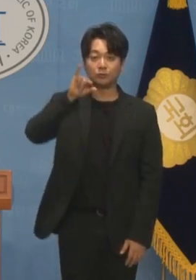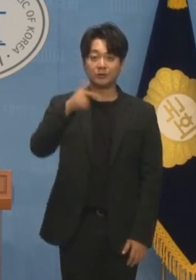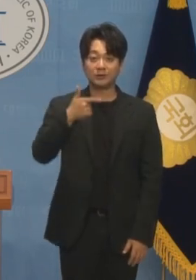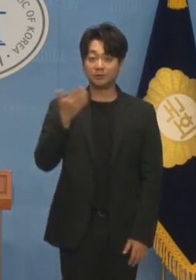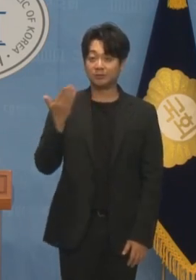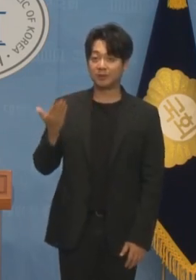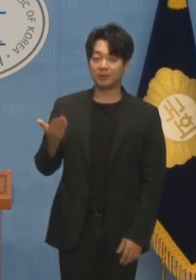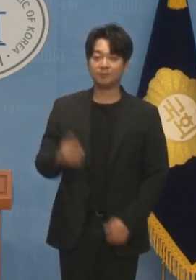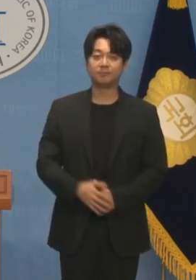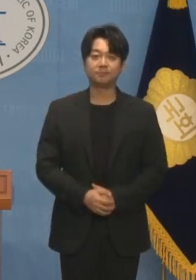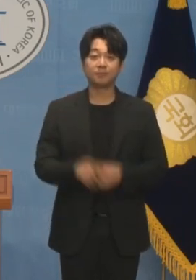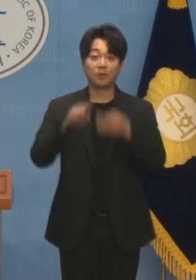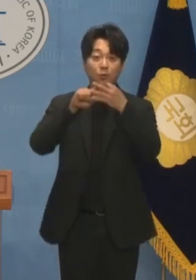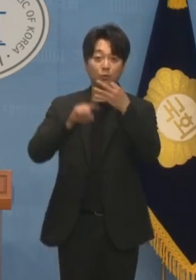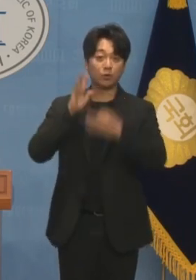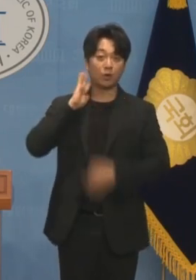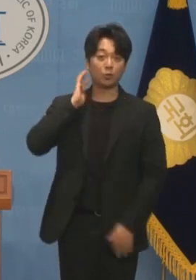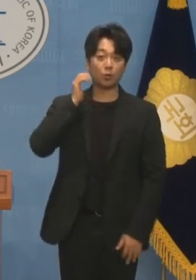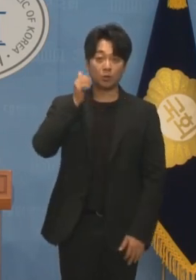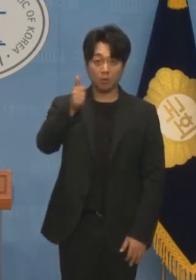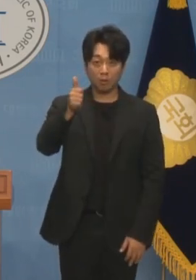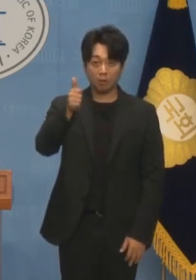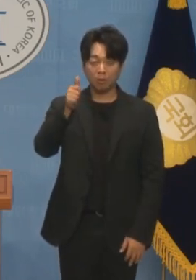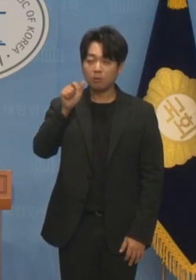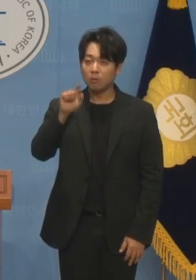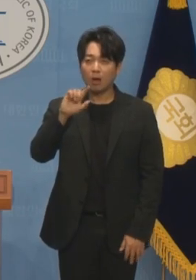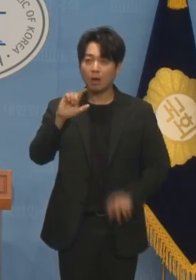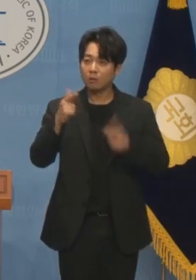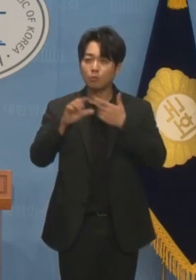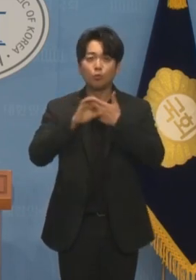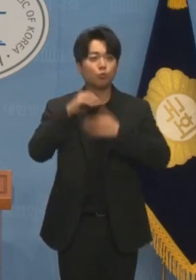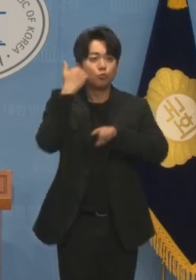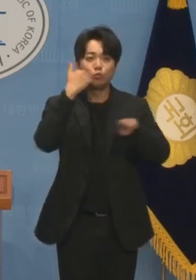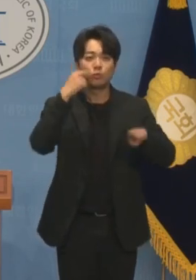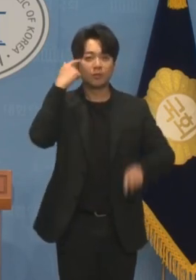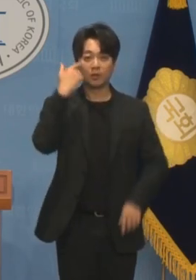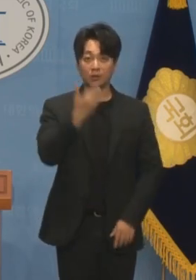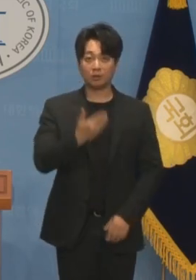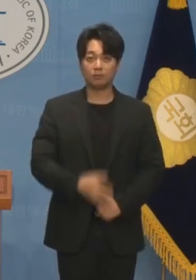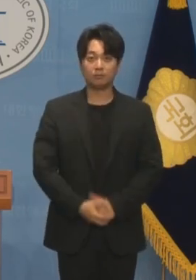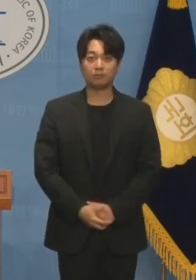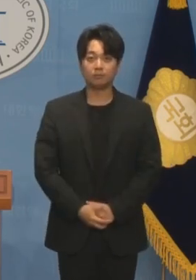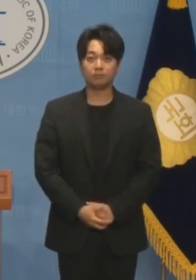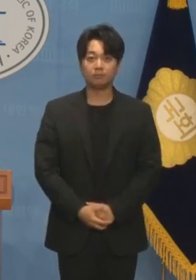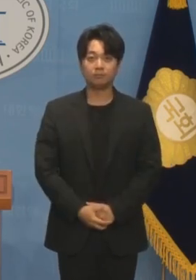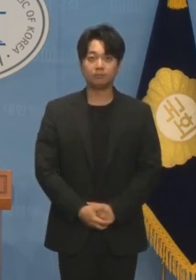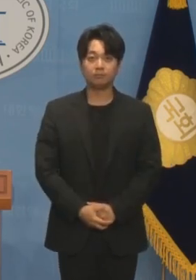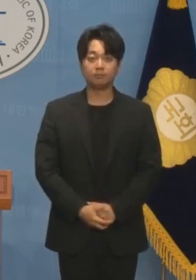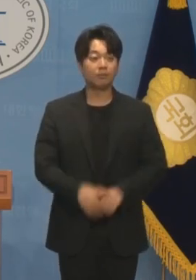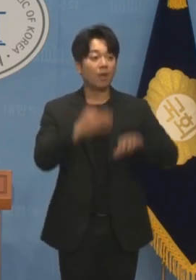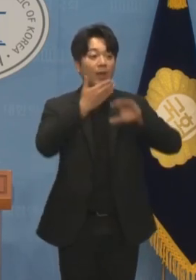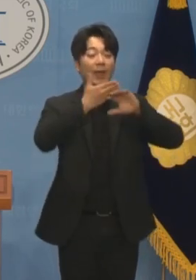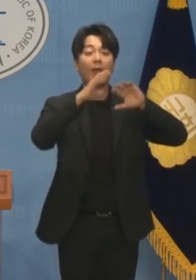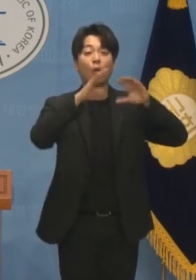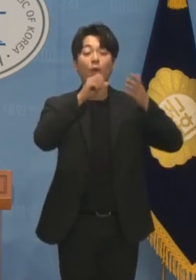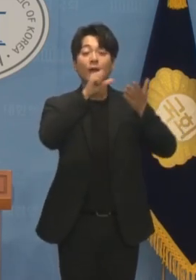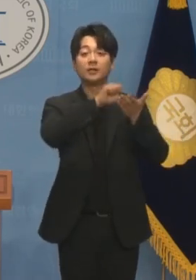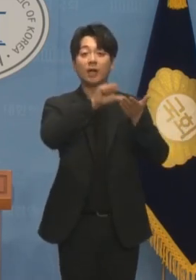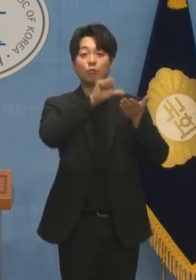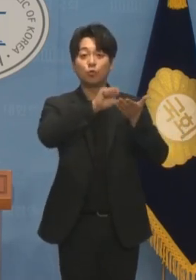윤석 대통이 아니라면 누구라는 겁니까 국내 인증을 받지 않은 해외제품의 직구를